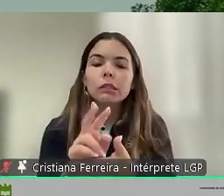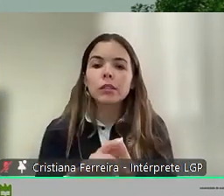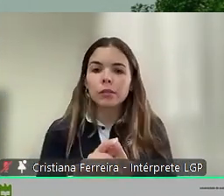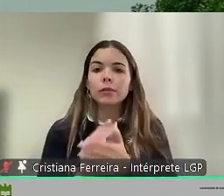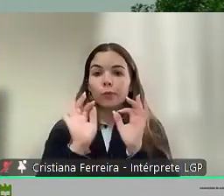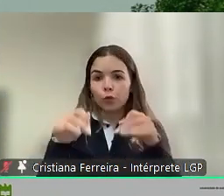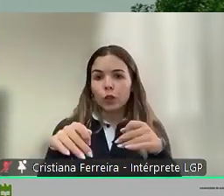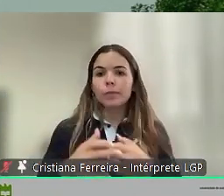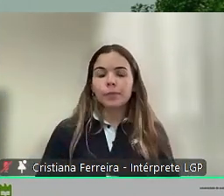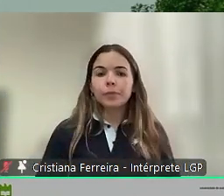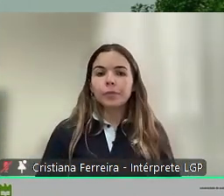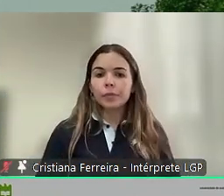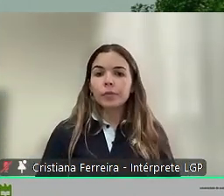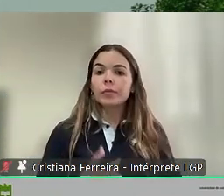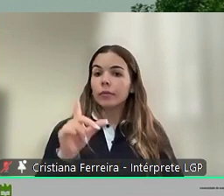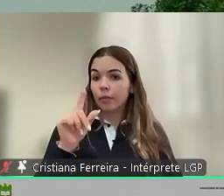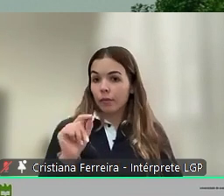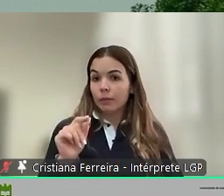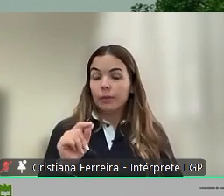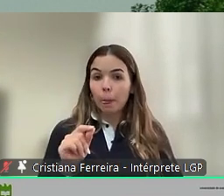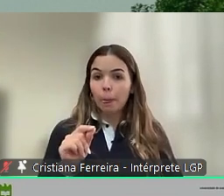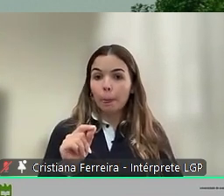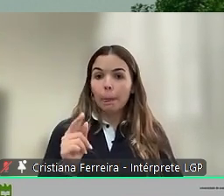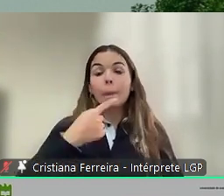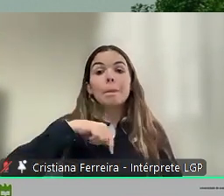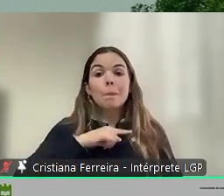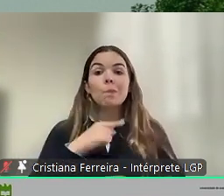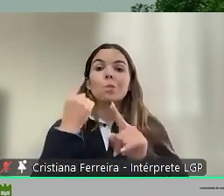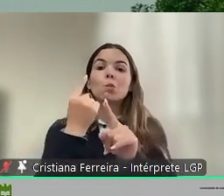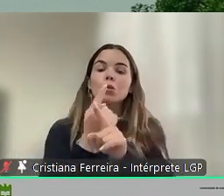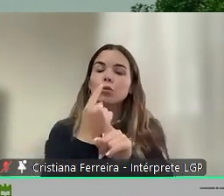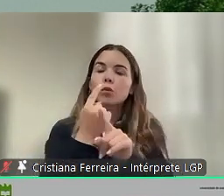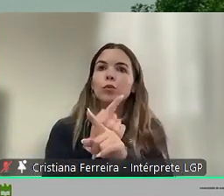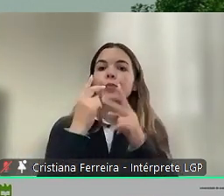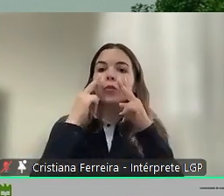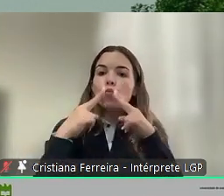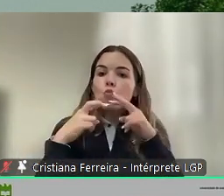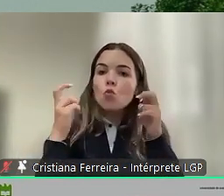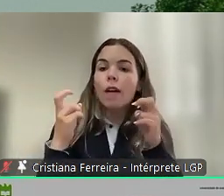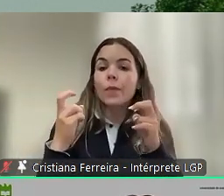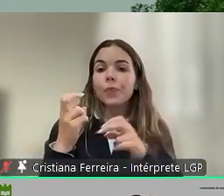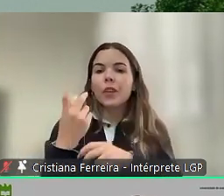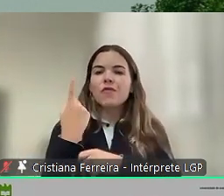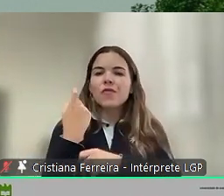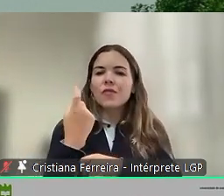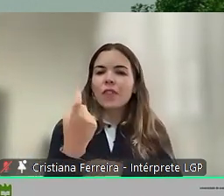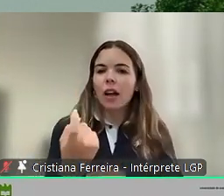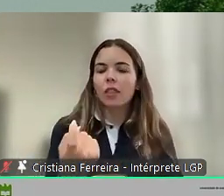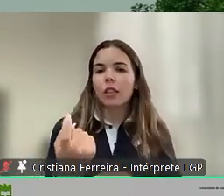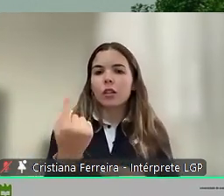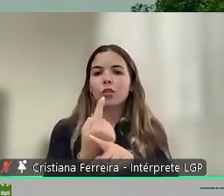final. Queria deixar aqui que, daquilo que nós encontramos, ainda existe alguma falta de transparência na forma como este